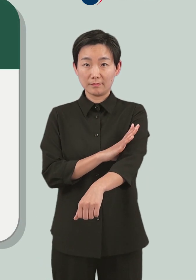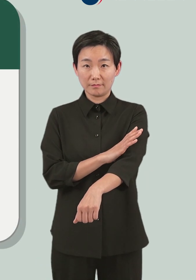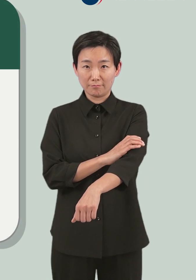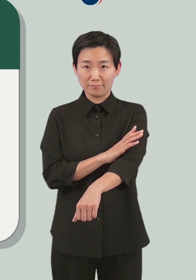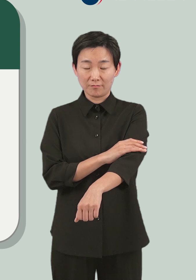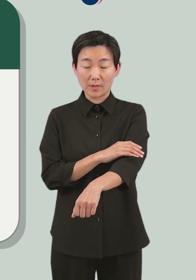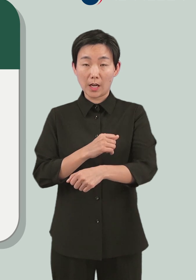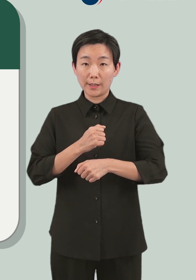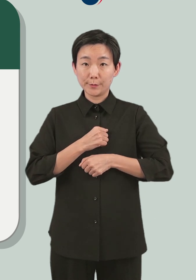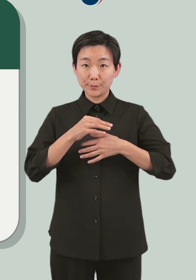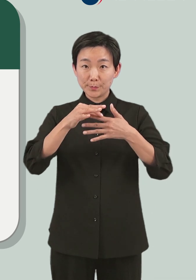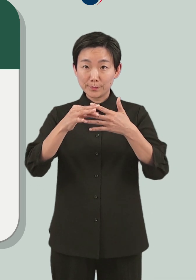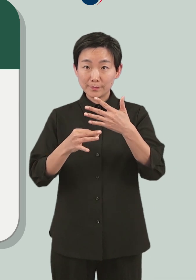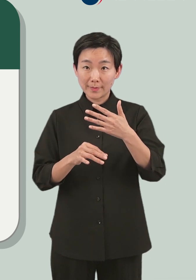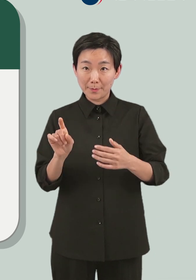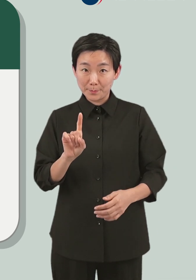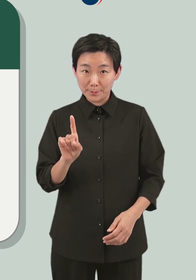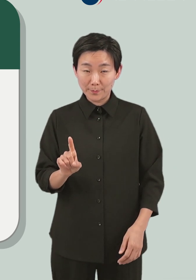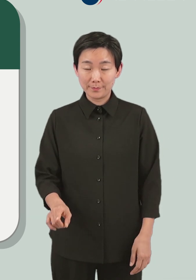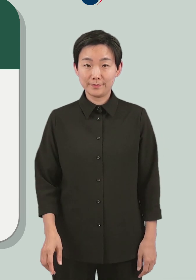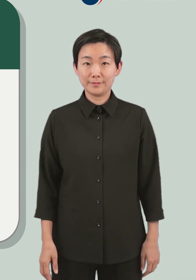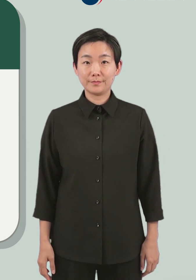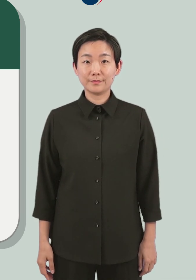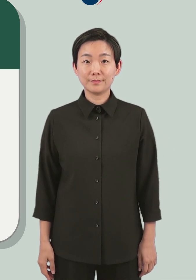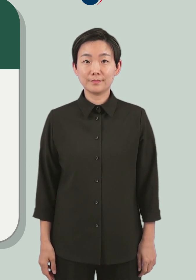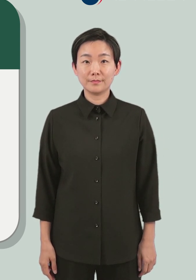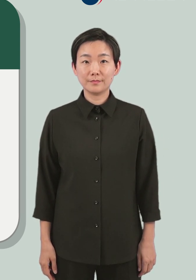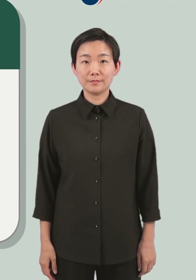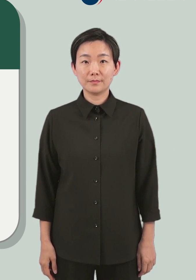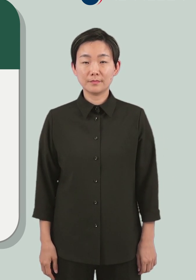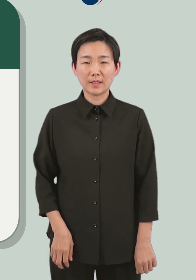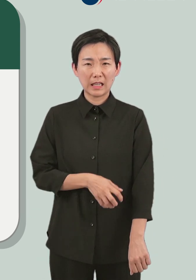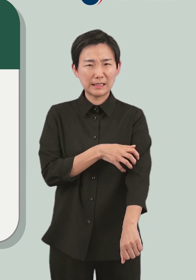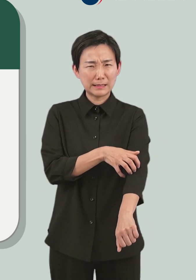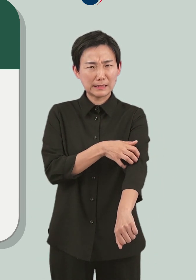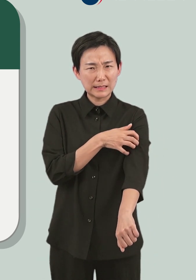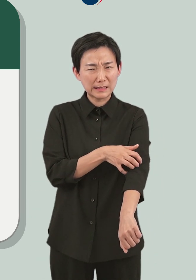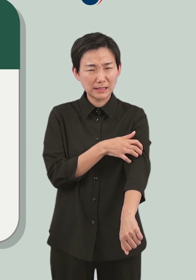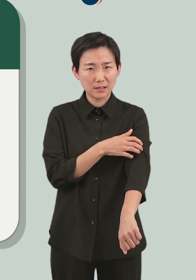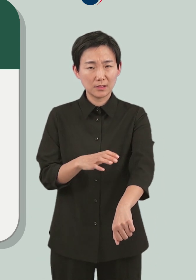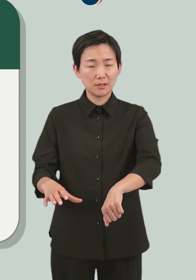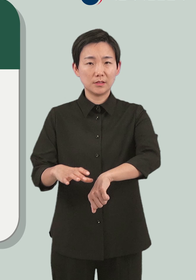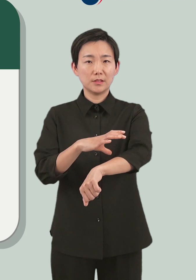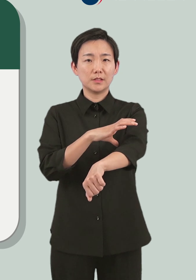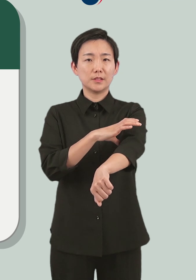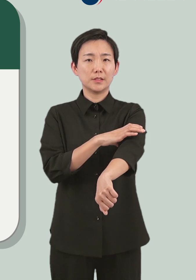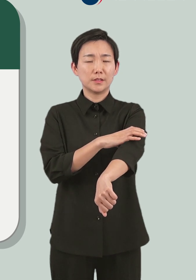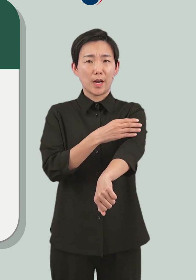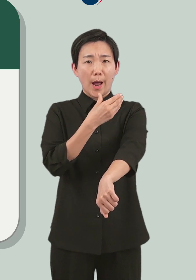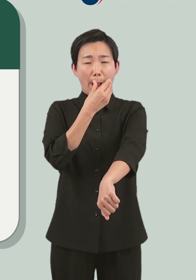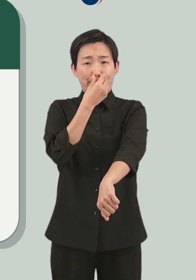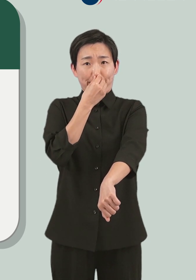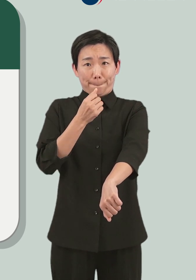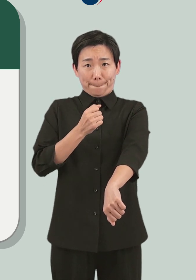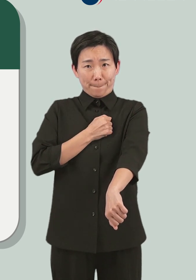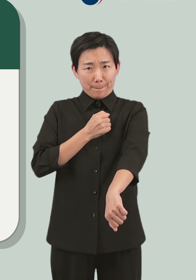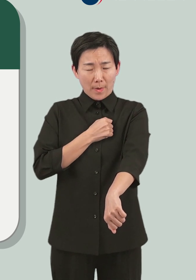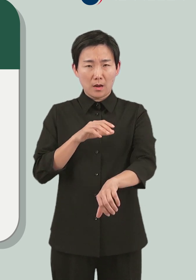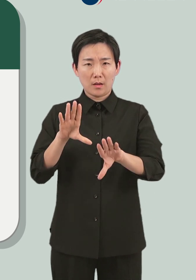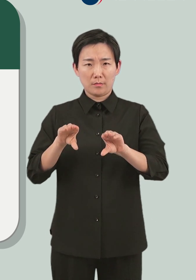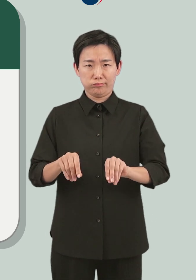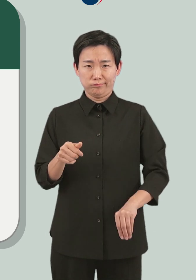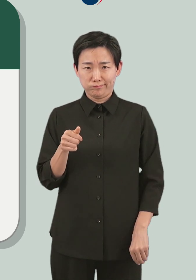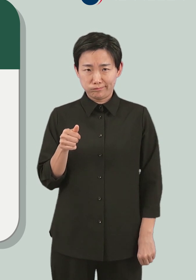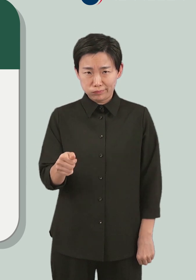이 의료기기의 사용 시 주의사항은 무엇입니까? 피부에 염증이나 불편감이 있으면 사용을 중단하고 의사와